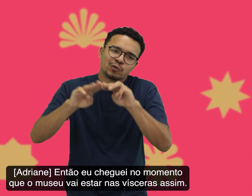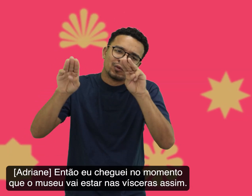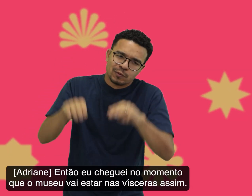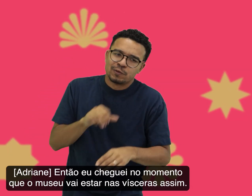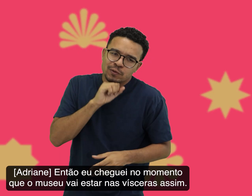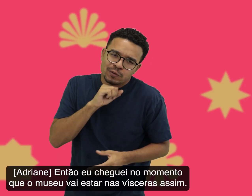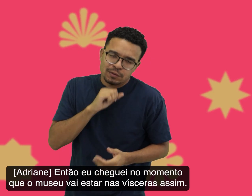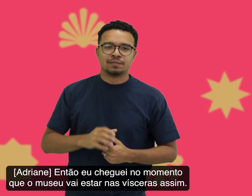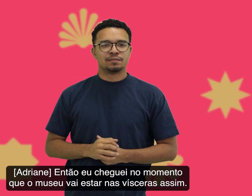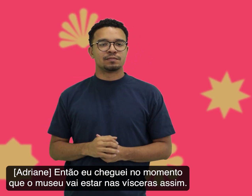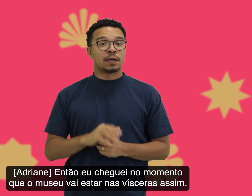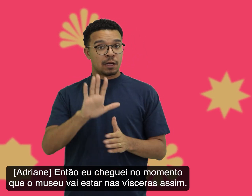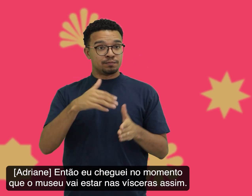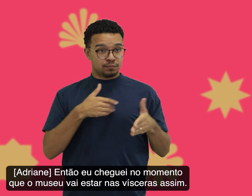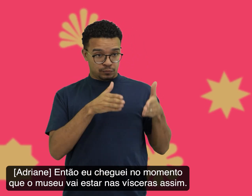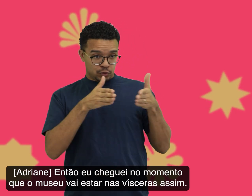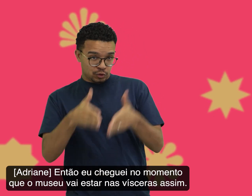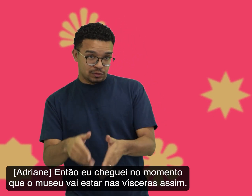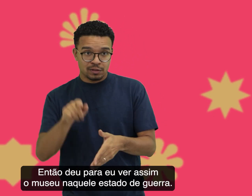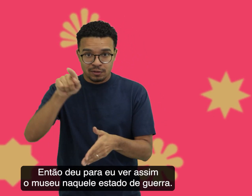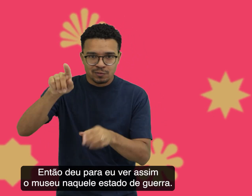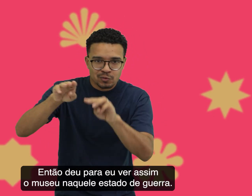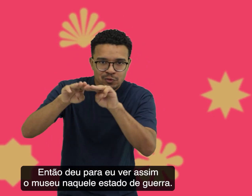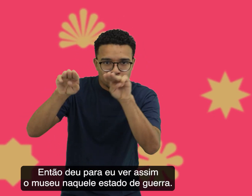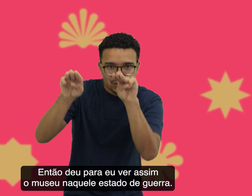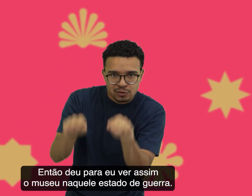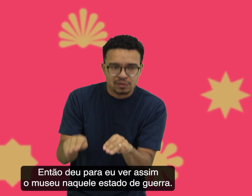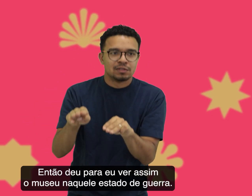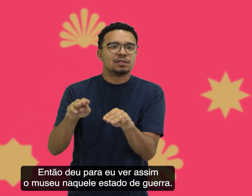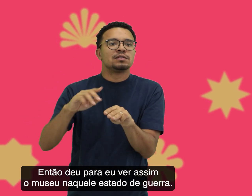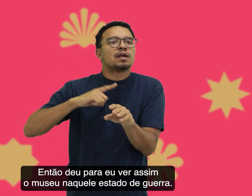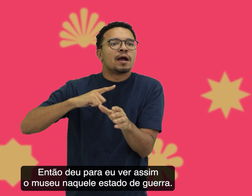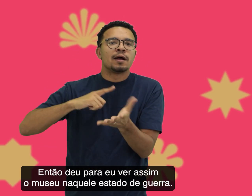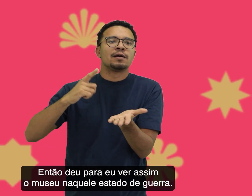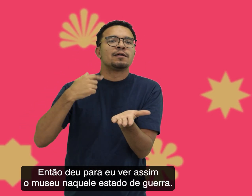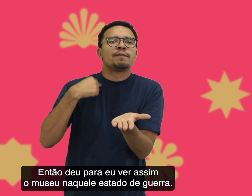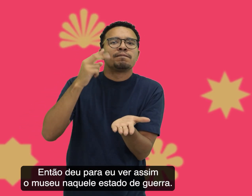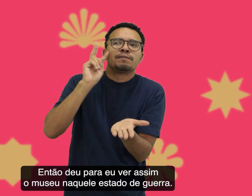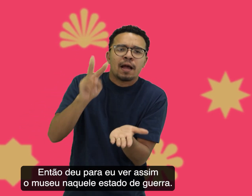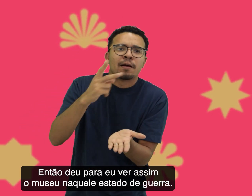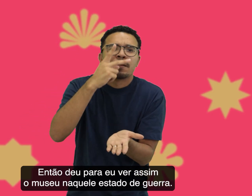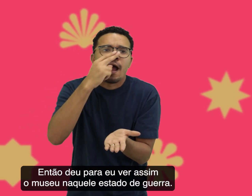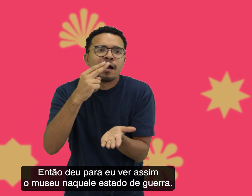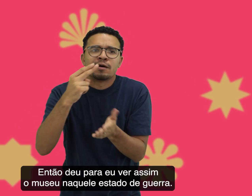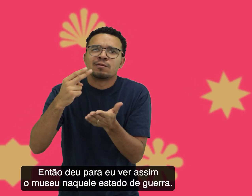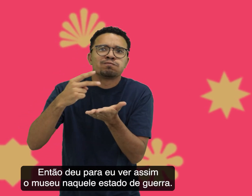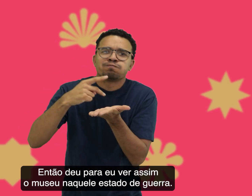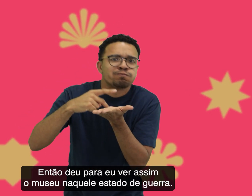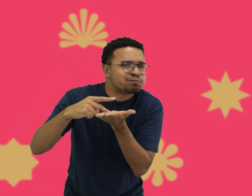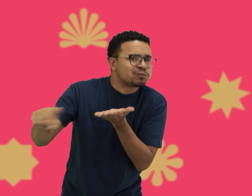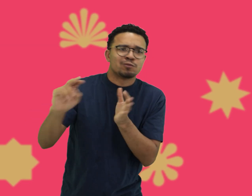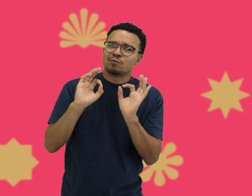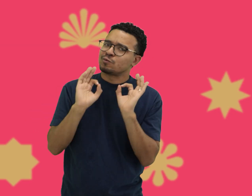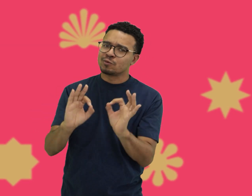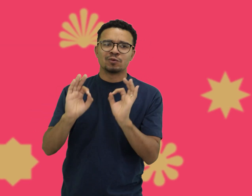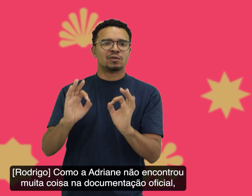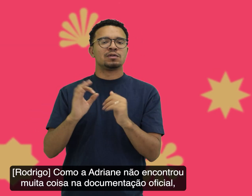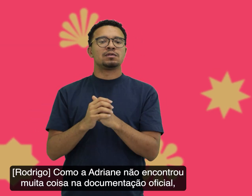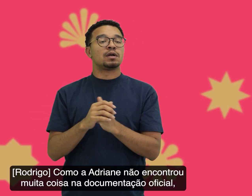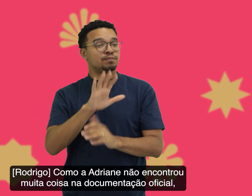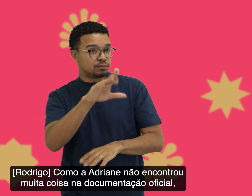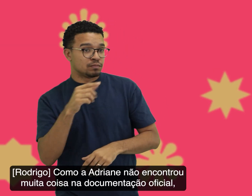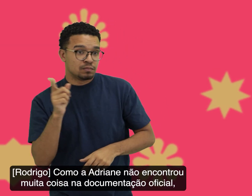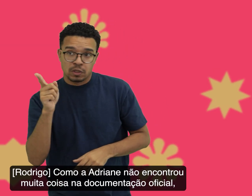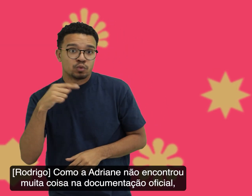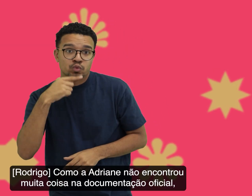Baldin. Então eu cheguei no momento que o museu vai estar nas vísceras, assim, né? Então deu para eu ver, assim, o museu naquele estado de guerra, assim,